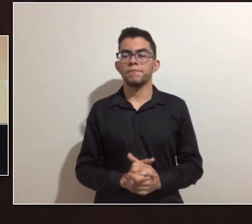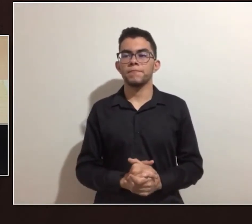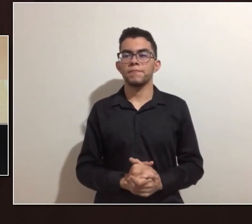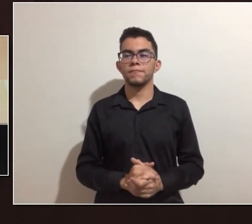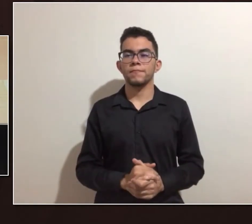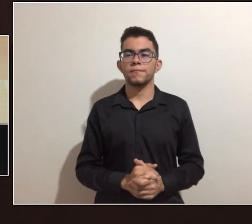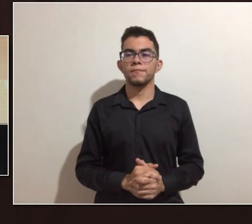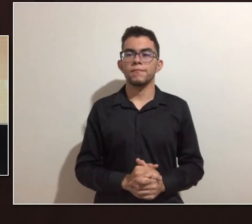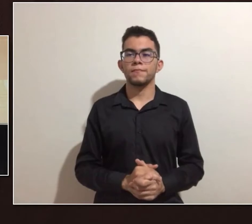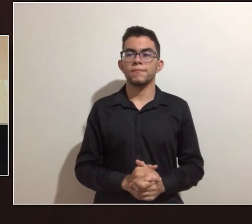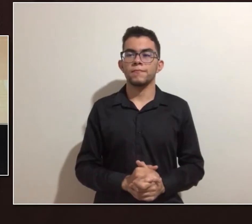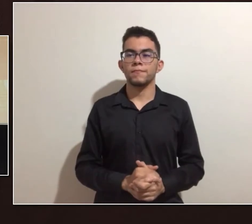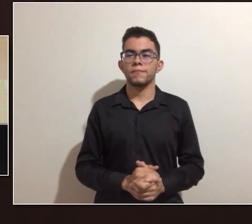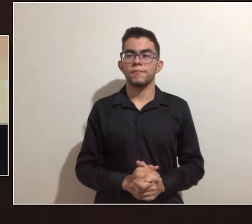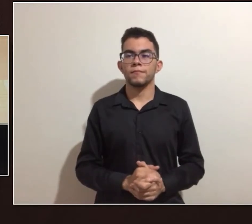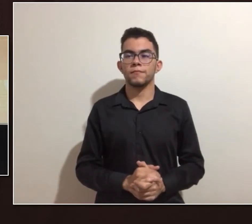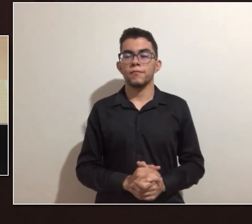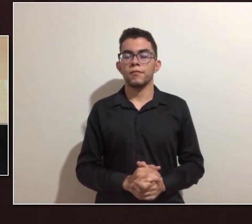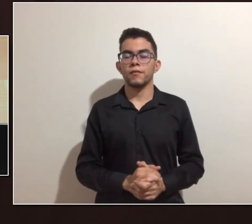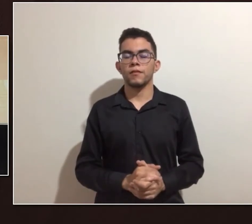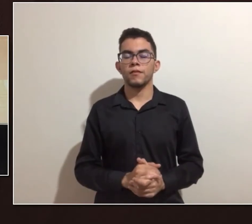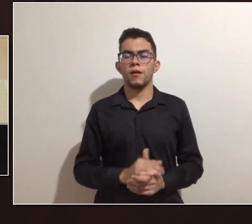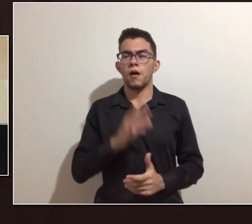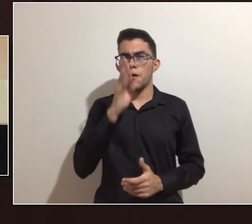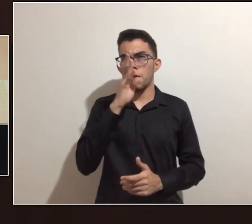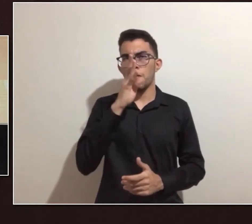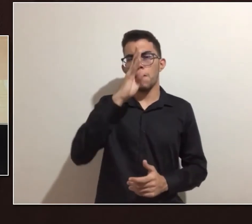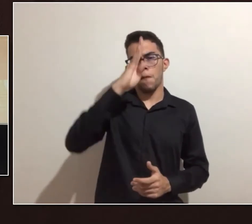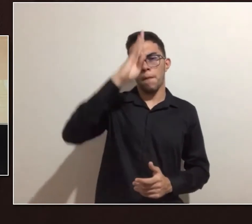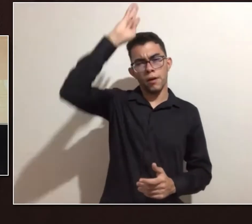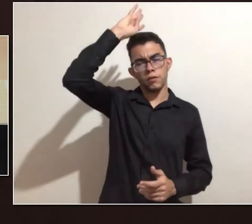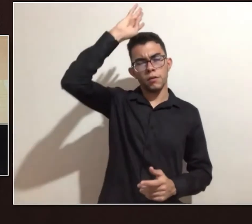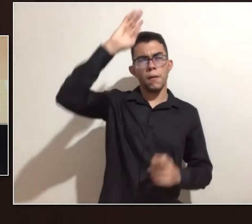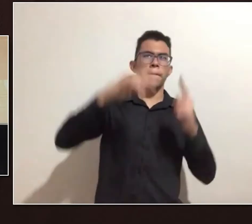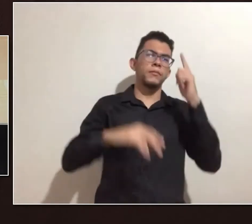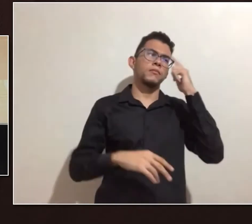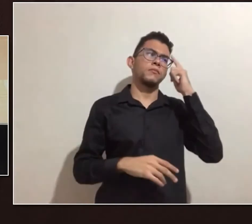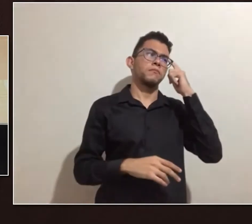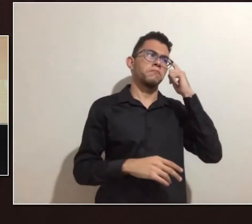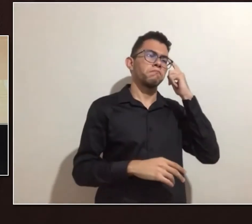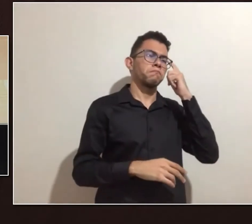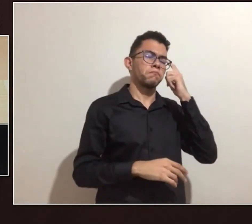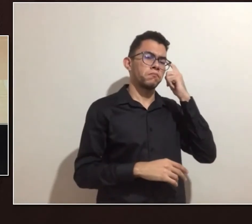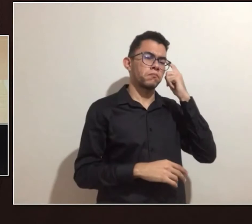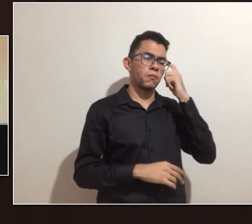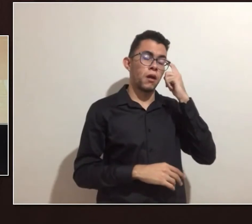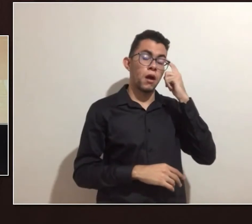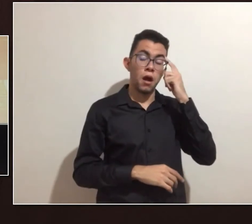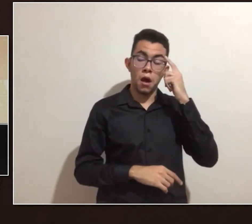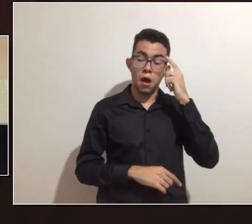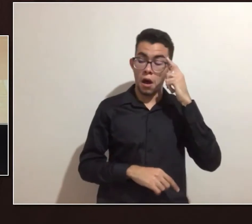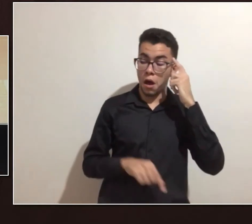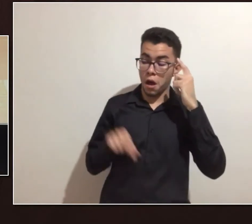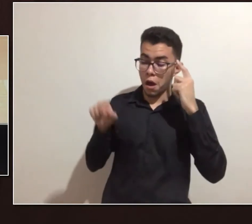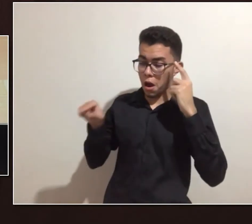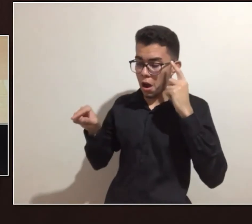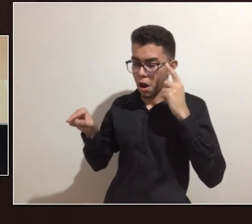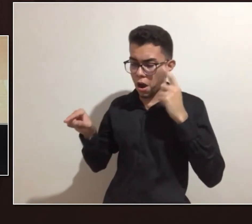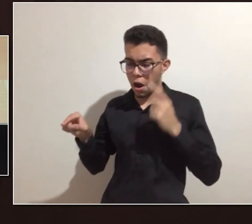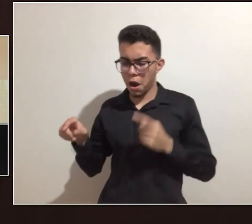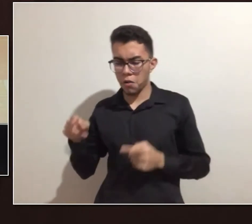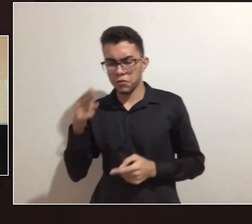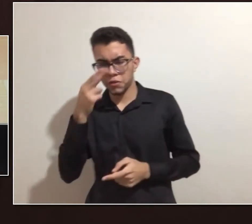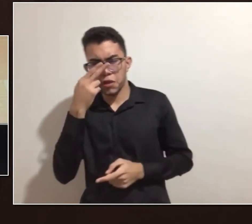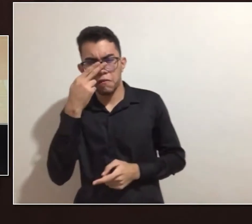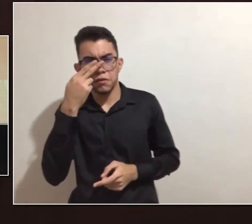Isso fez os romanos pensarem que os cristãos eram então hostis à raça humana.